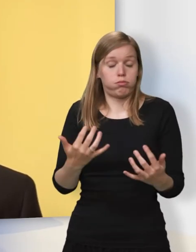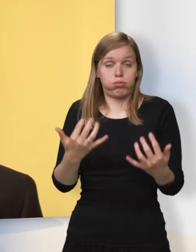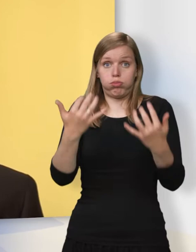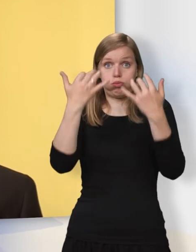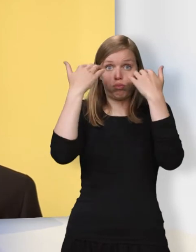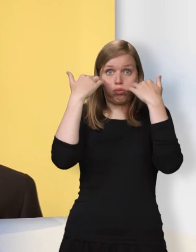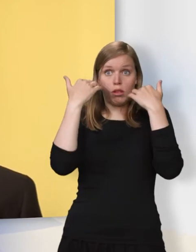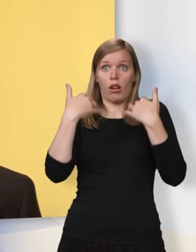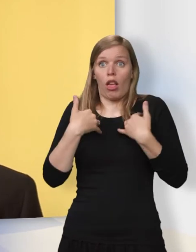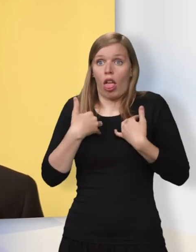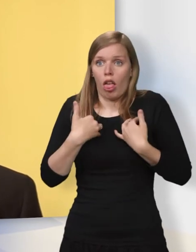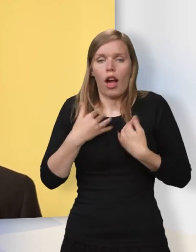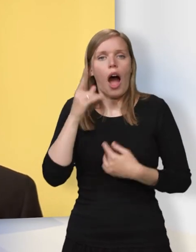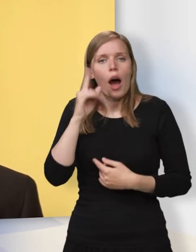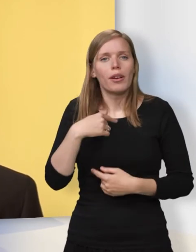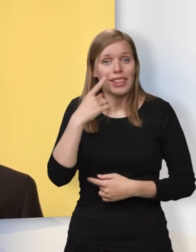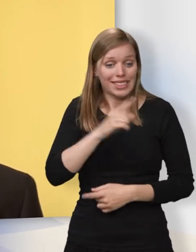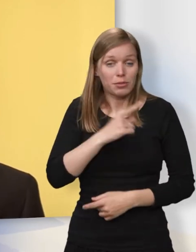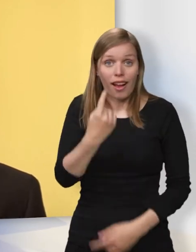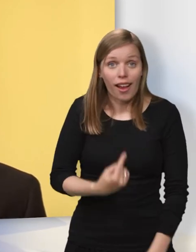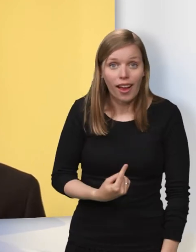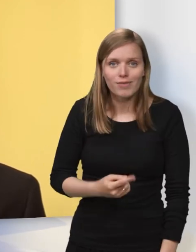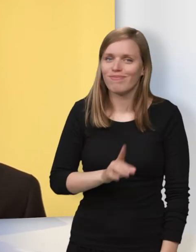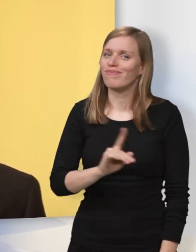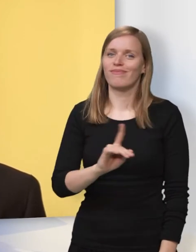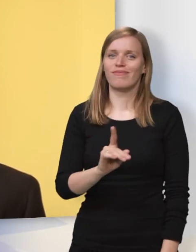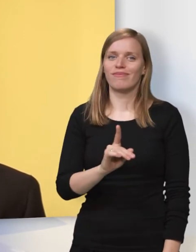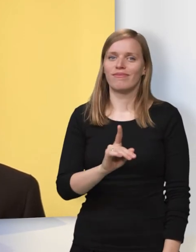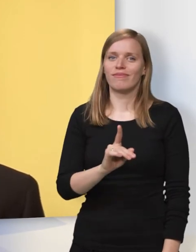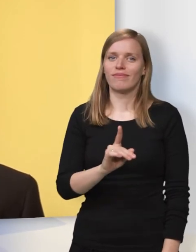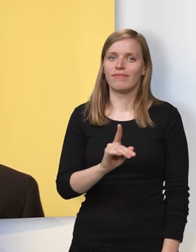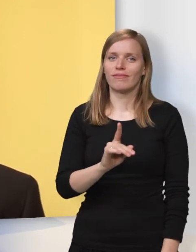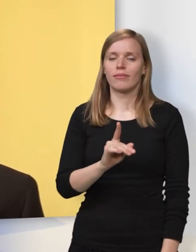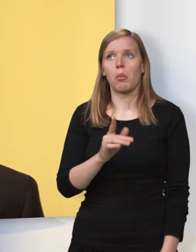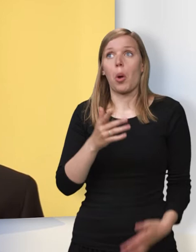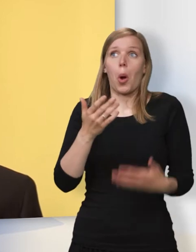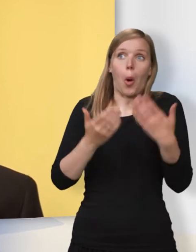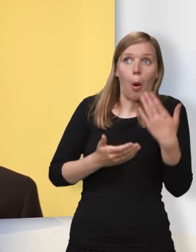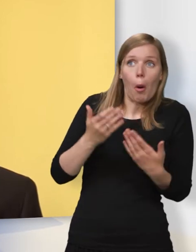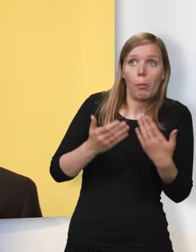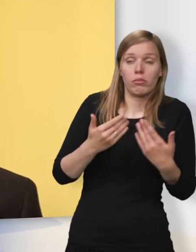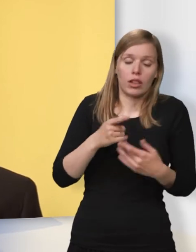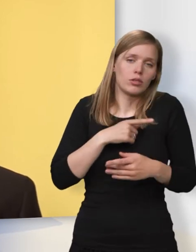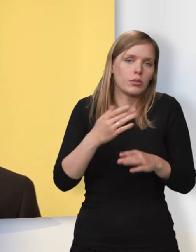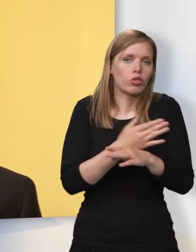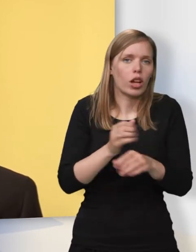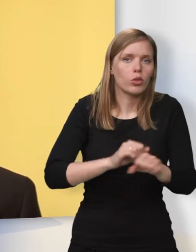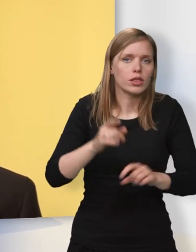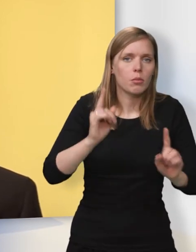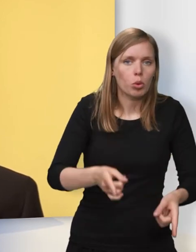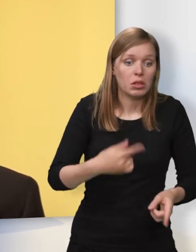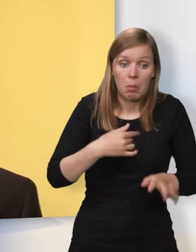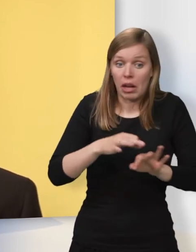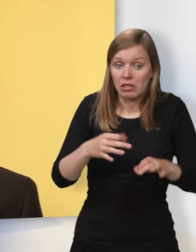ich eins, da bin ich nicht alleine. Ich weiß nie, ob es dadurch besser wird für das, was ich zu entscheiden habe, aber ich